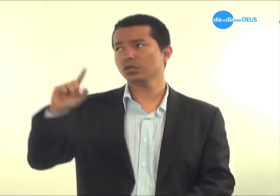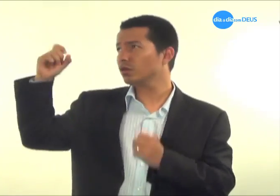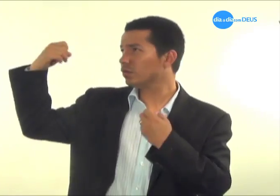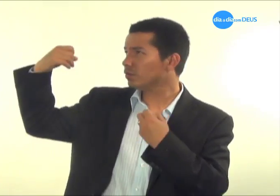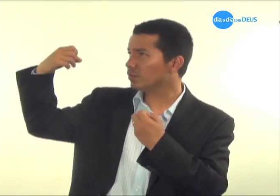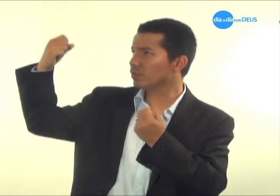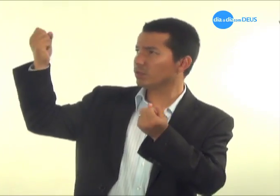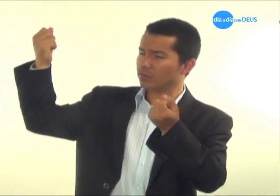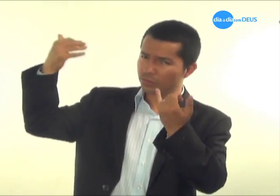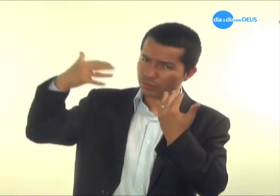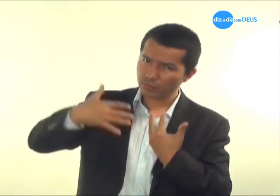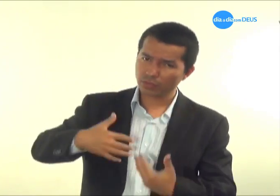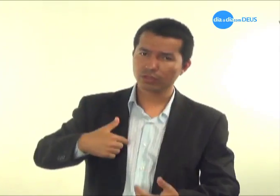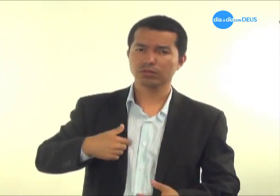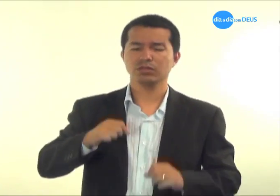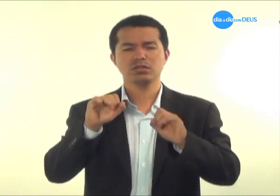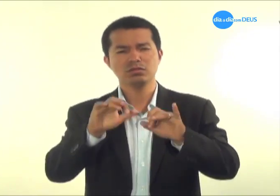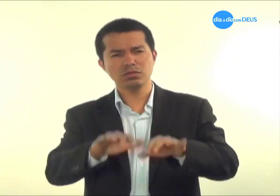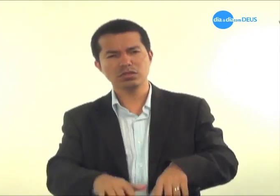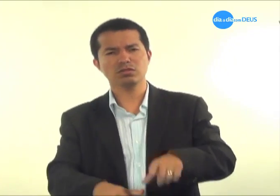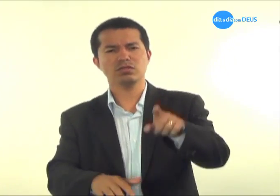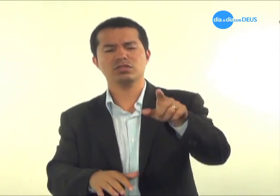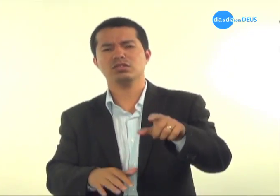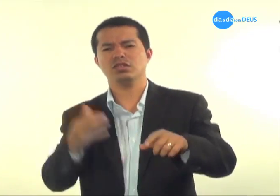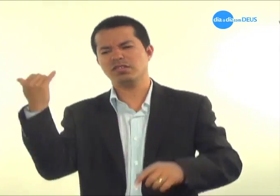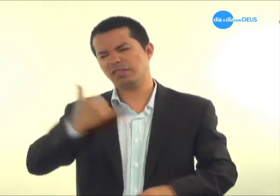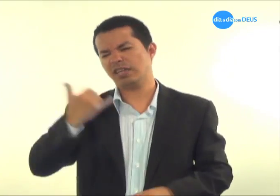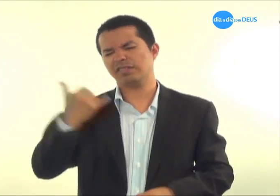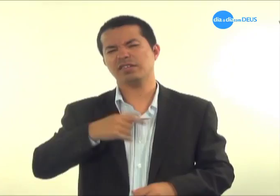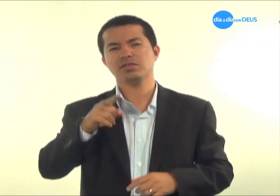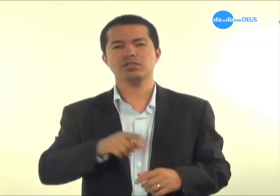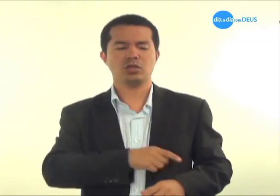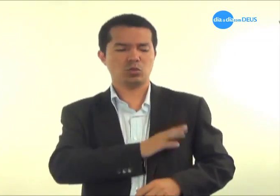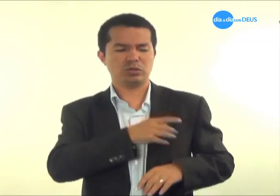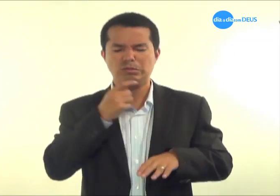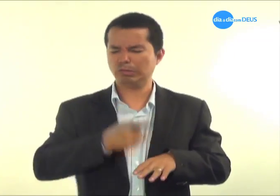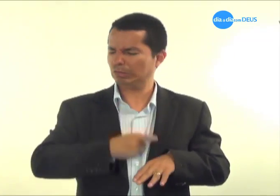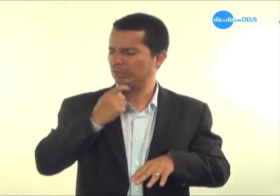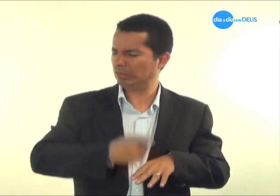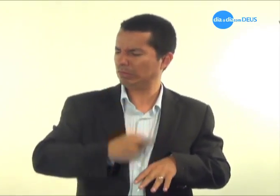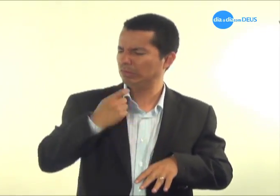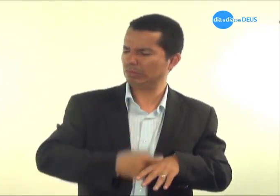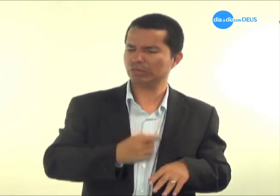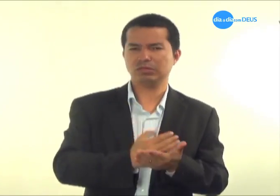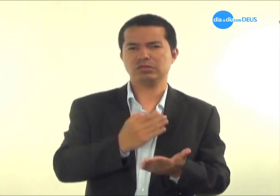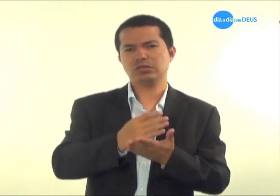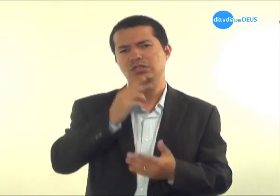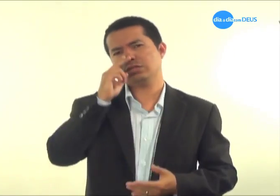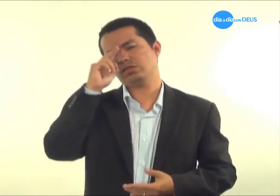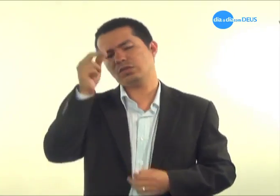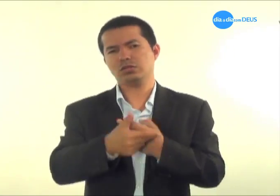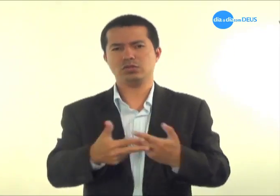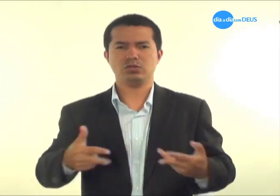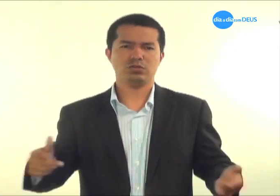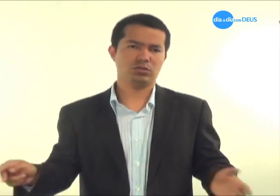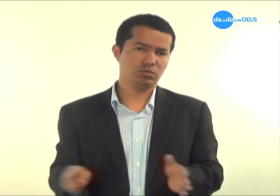estou falando com você, meu filho, eu estou falando com você, eu estou falando com você. Quebranta o teu coração e se arrepende. Quebranta o teu coração e